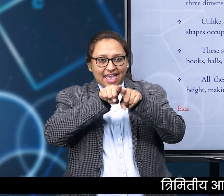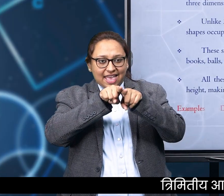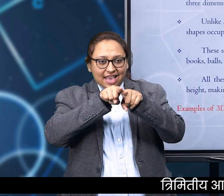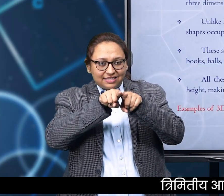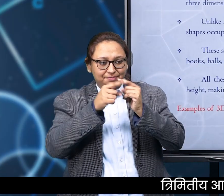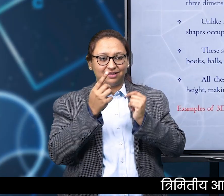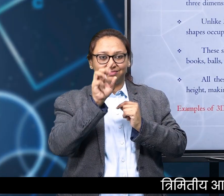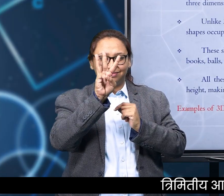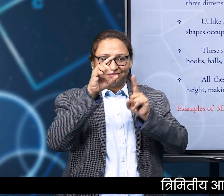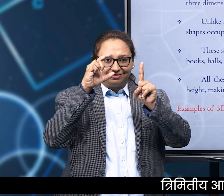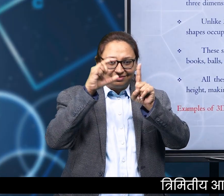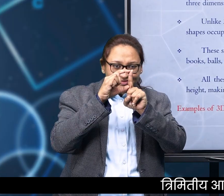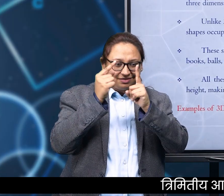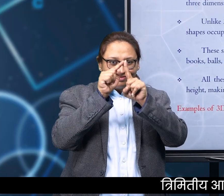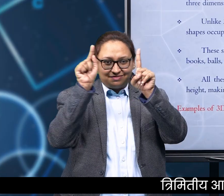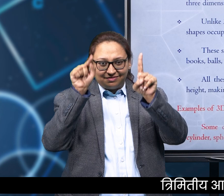त्रिमितीय आकारांची उदाहरणे.